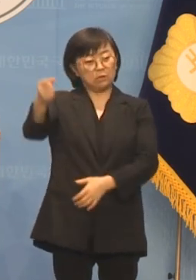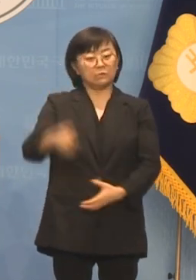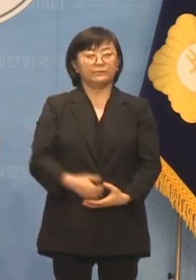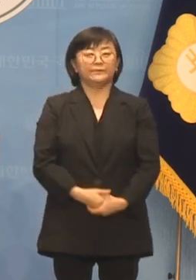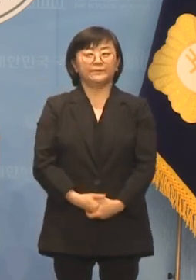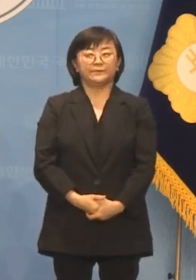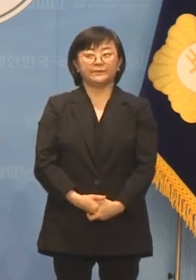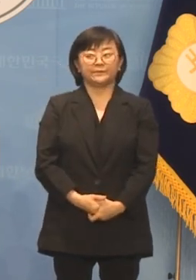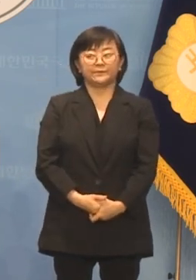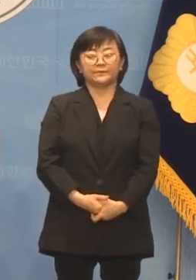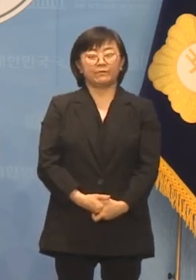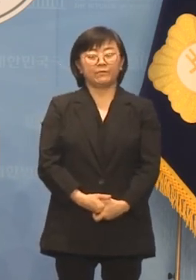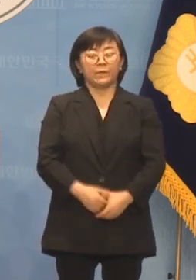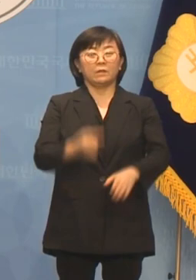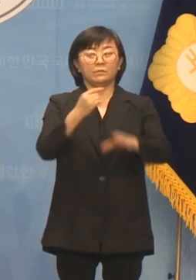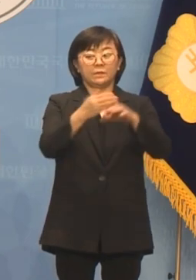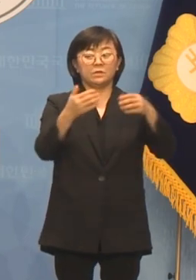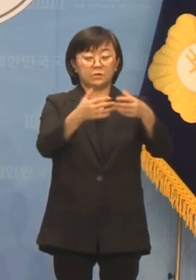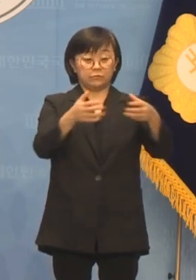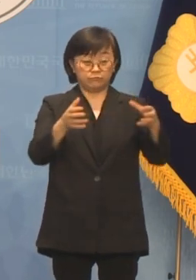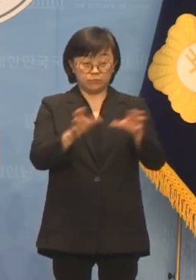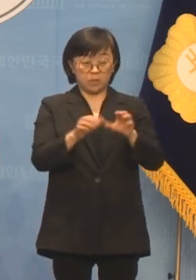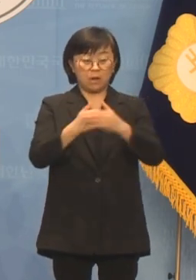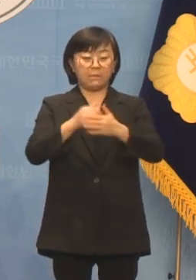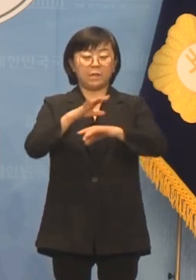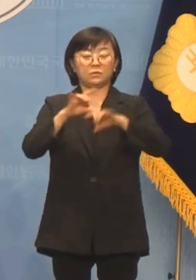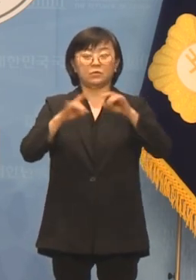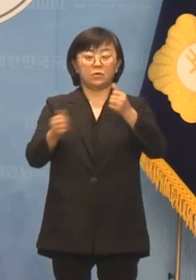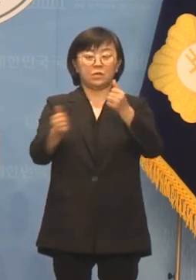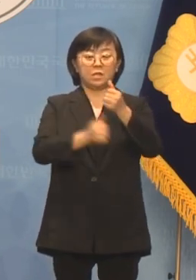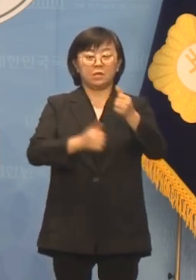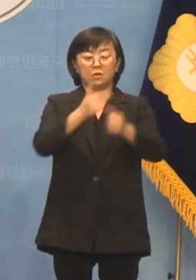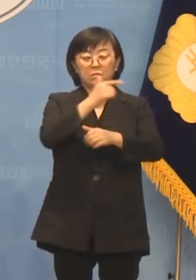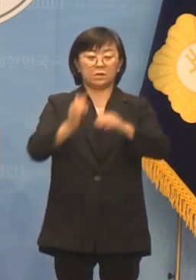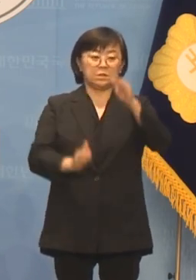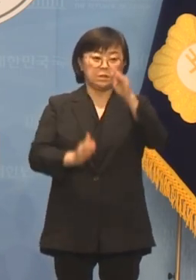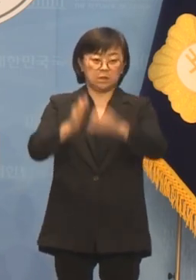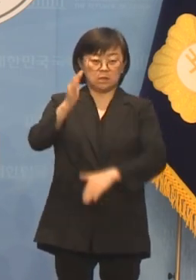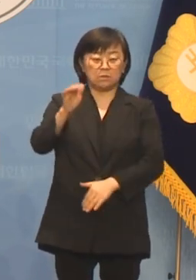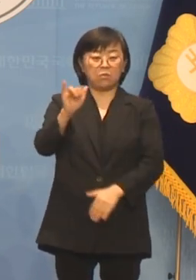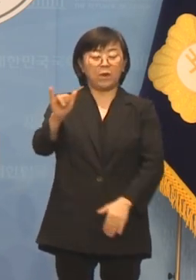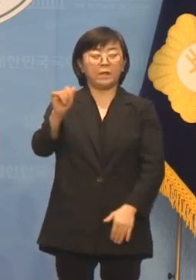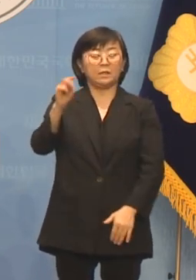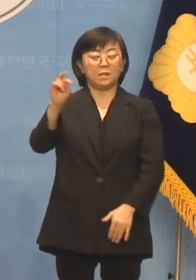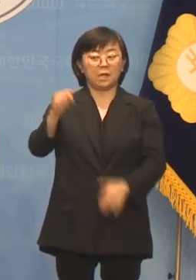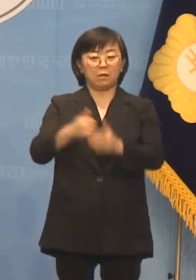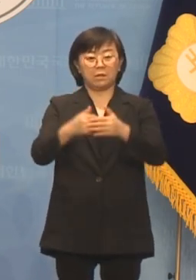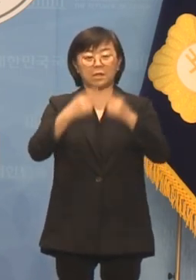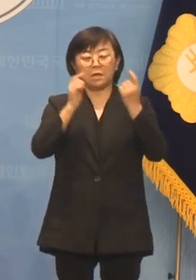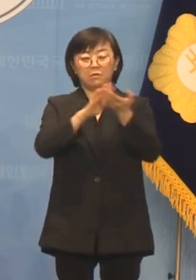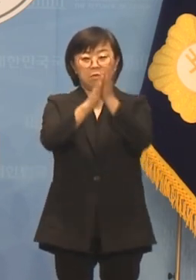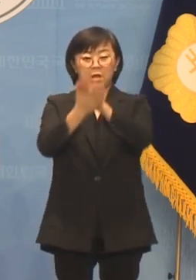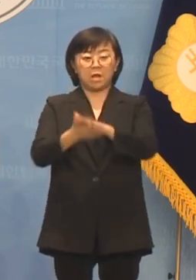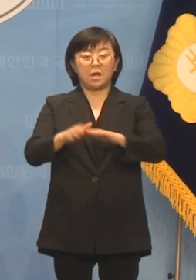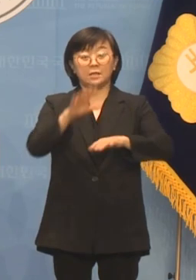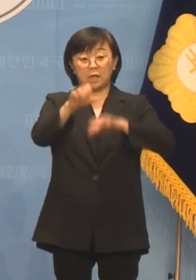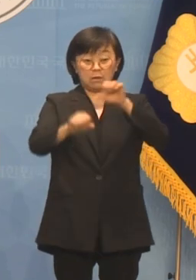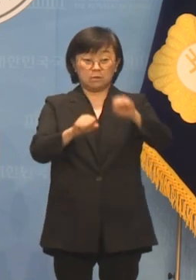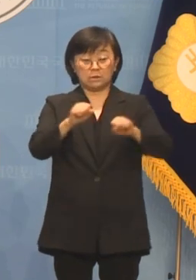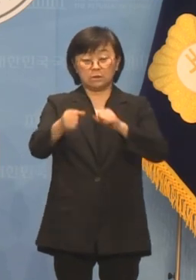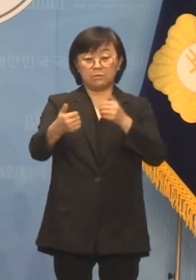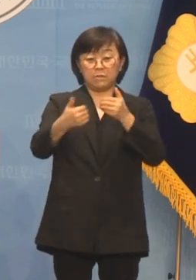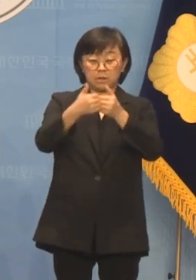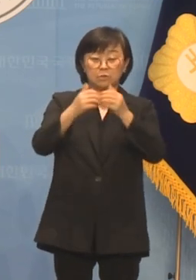것입니다. 더불어민주당은 방통위의 무도한 YTN 사용화와 방송장악 시도에